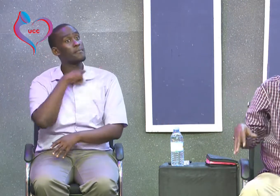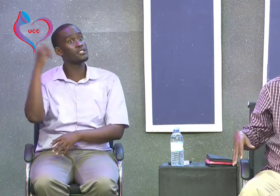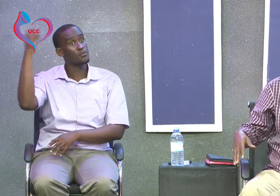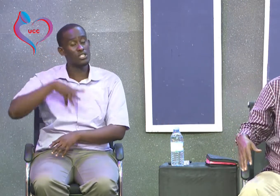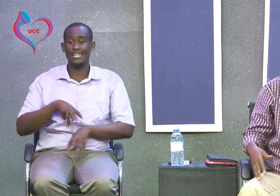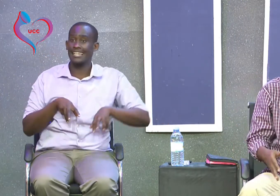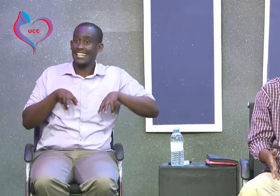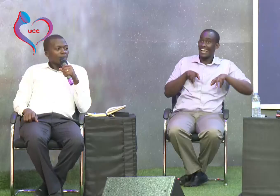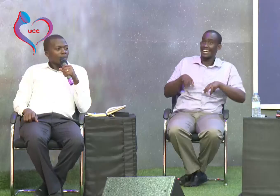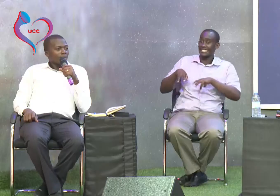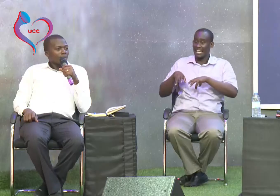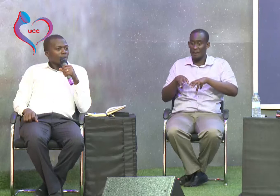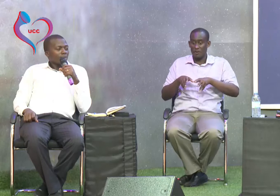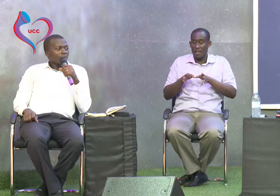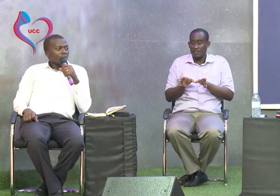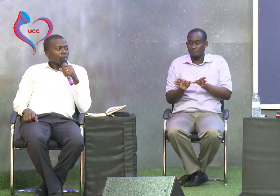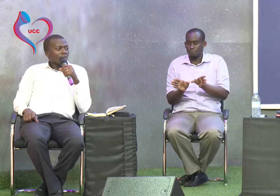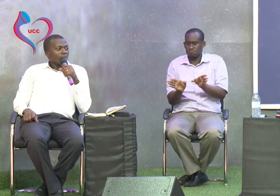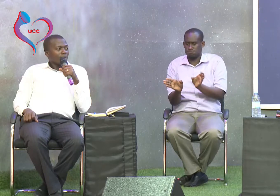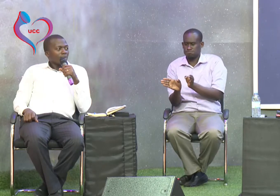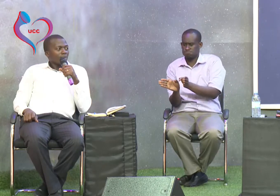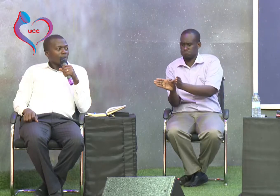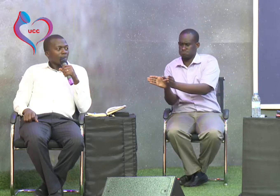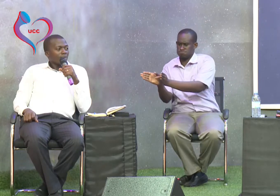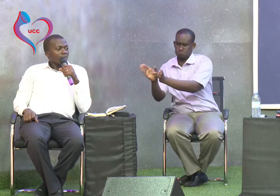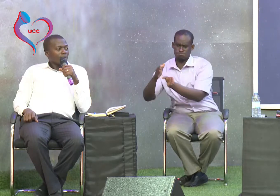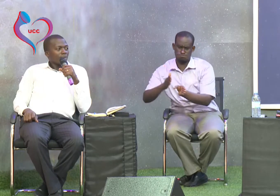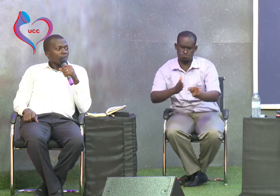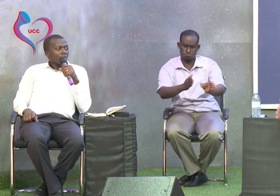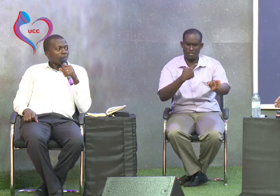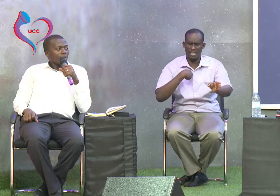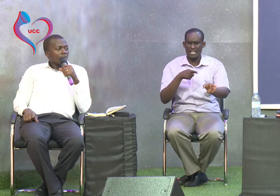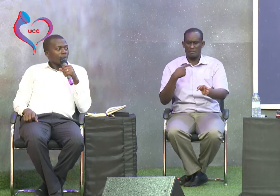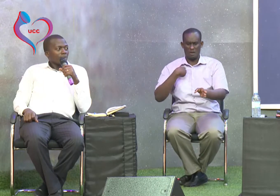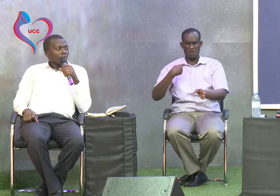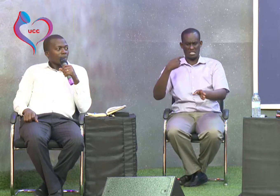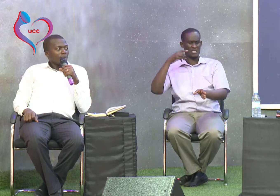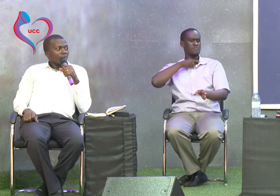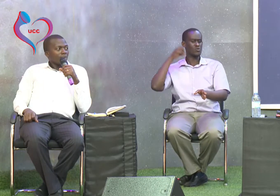tutambula makubo we gaawukanira ngenda okulaba nga bankwasa mu kakuba akatono